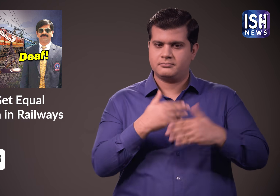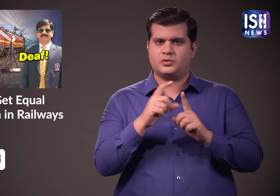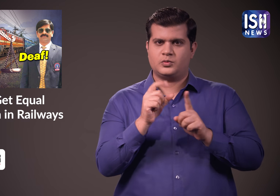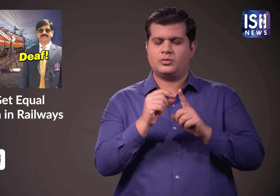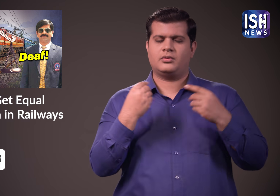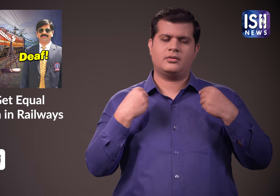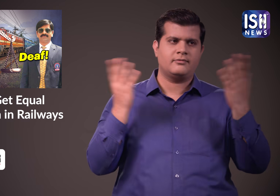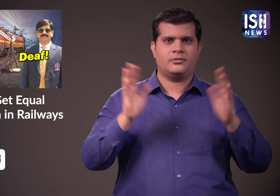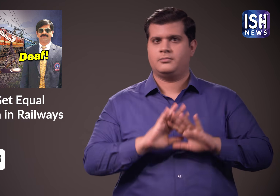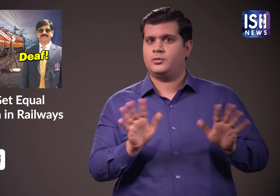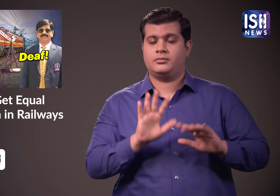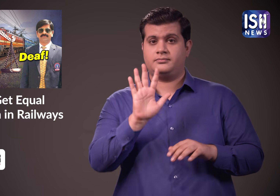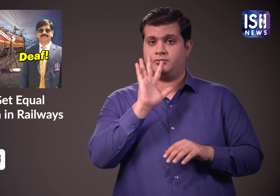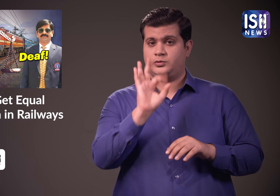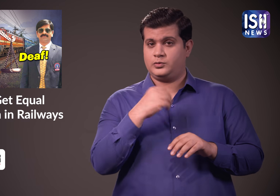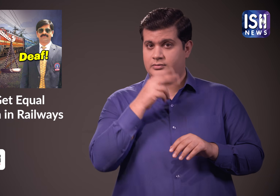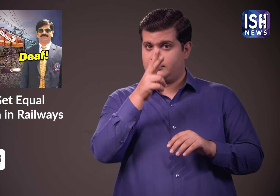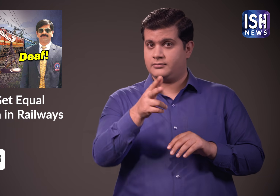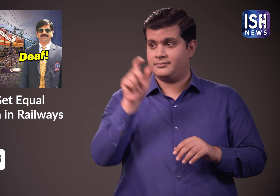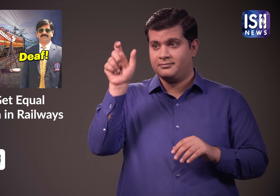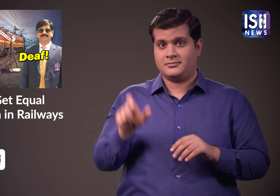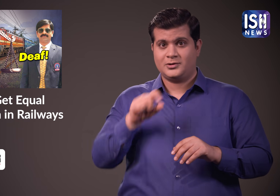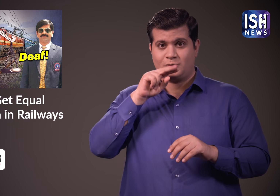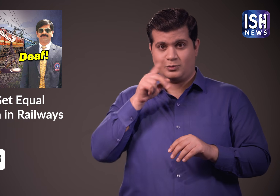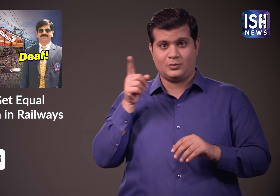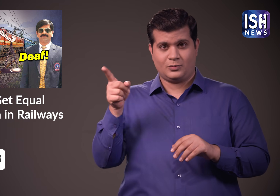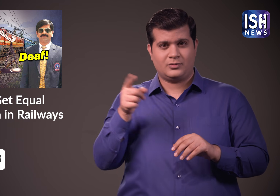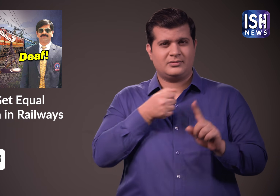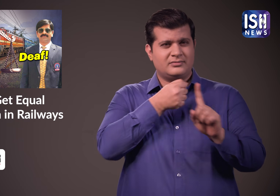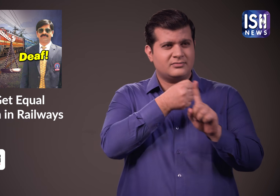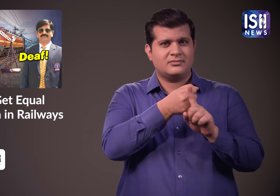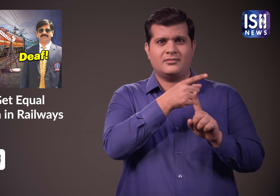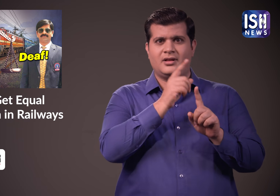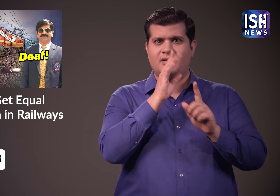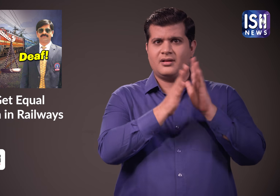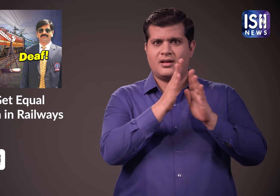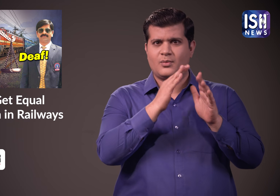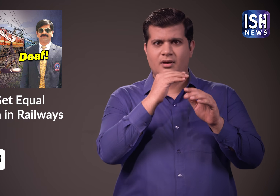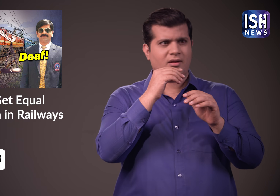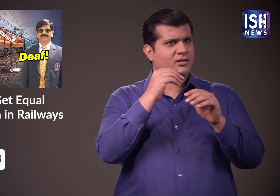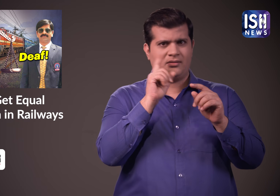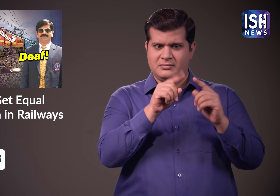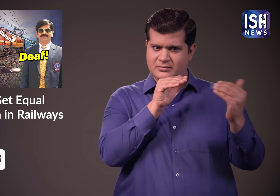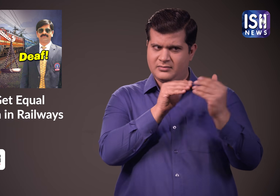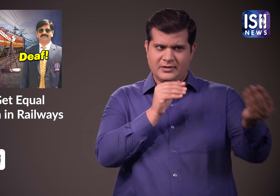बने रहने और हार ना मानने की जरूरत है वर्मा ने रेलवे द्वारा डेफ के साथ भेदभाव के बारे में